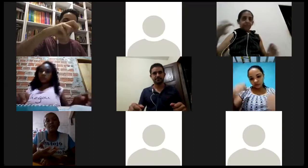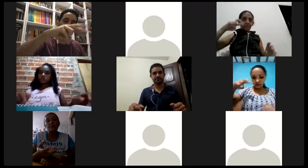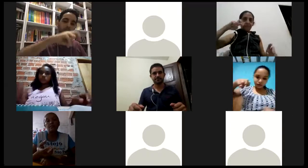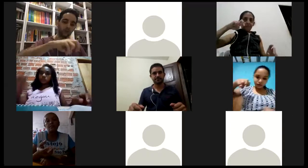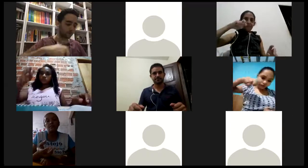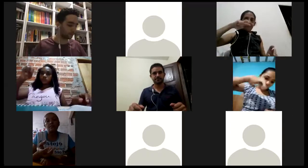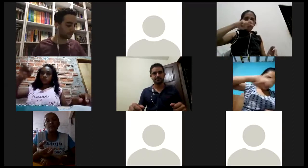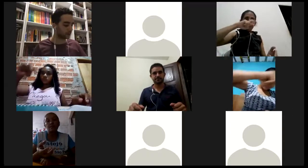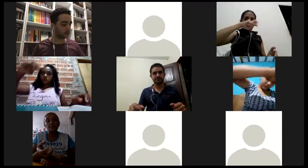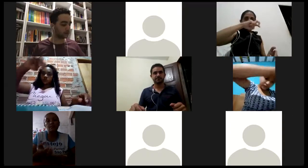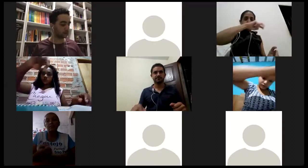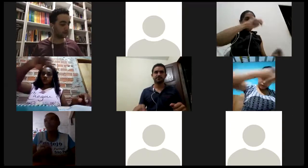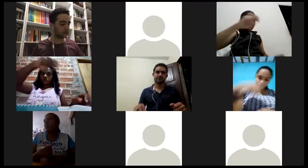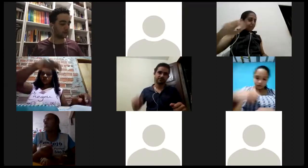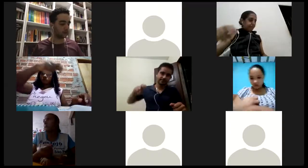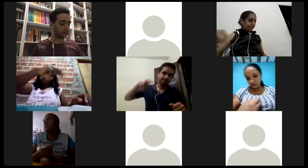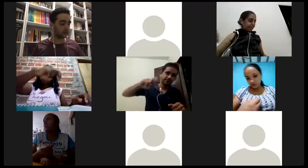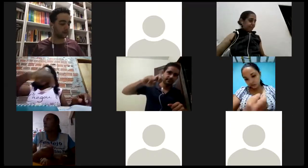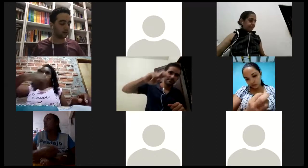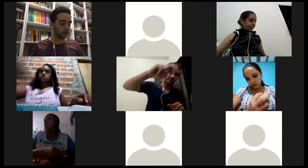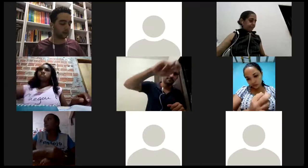mais compreendidos.